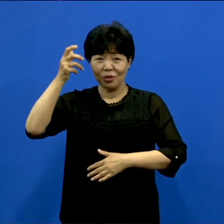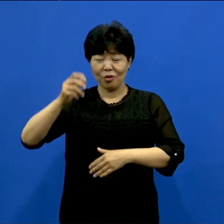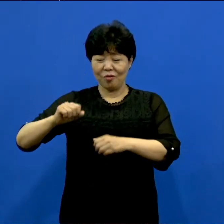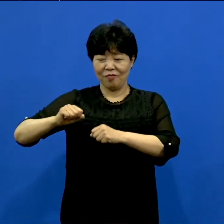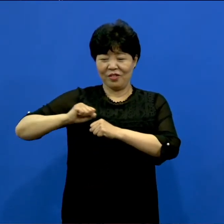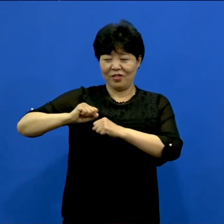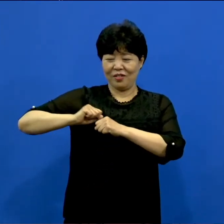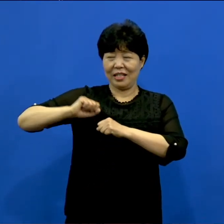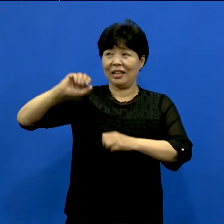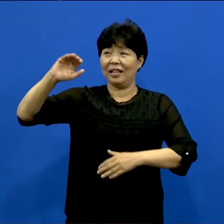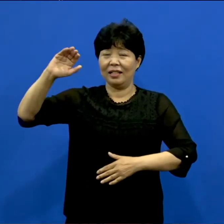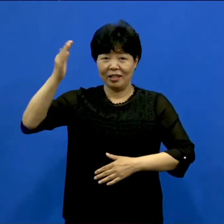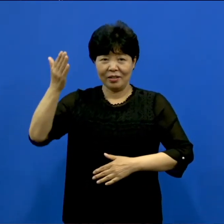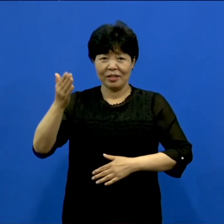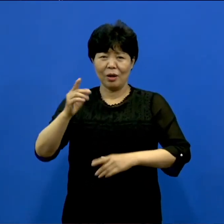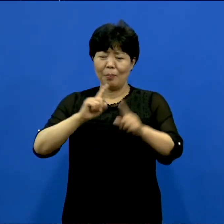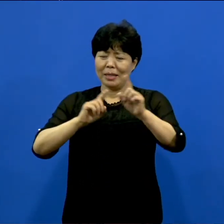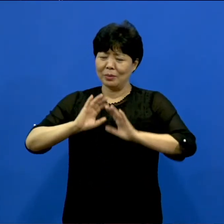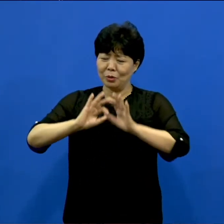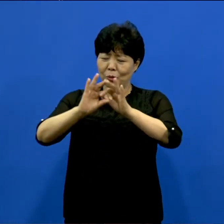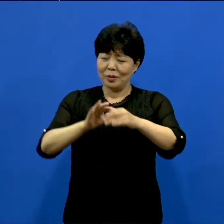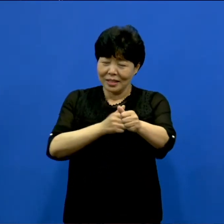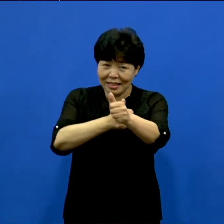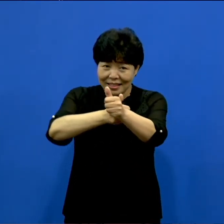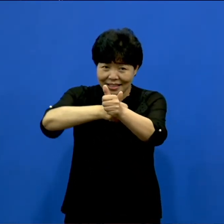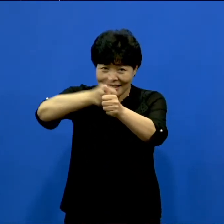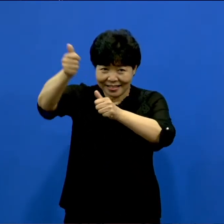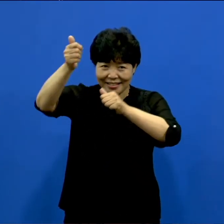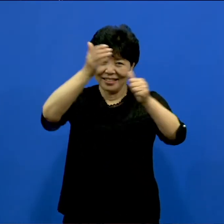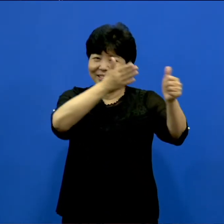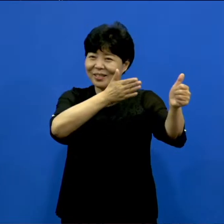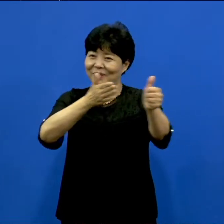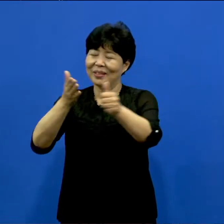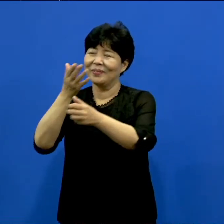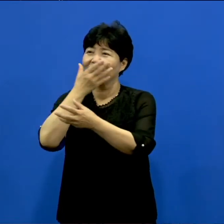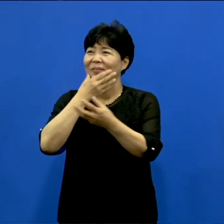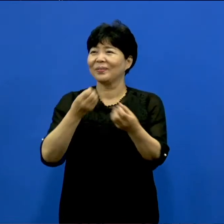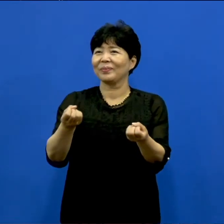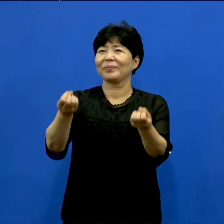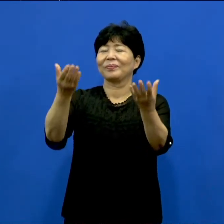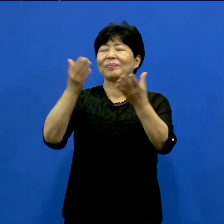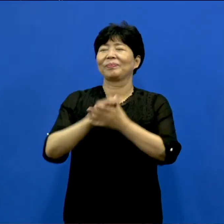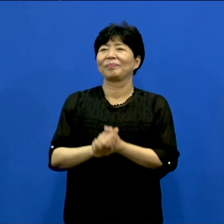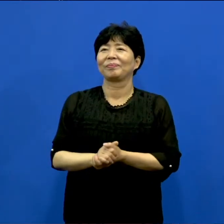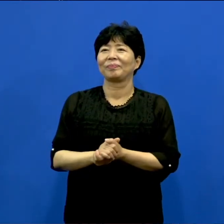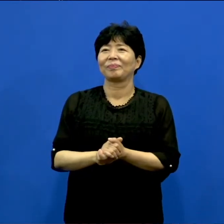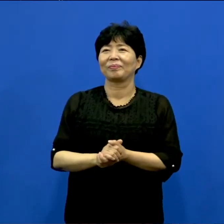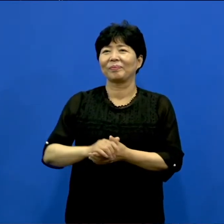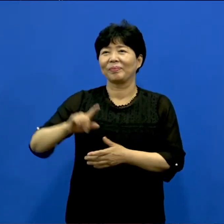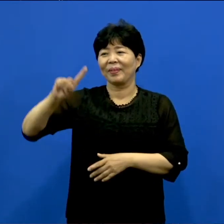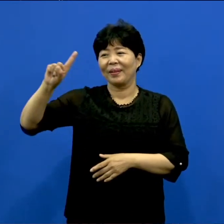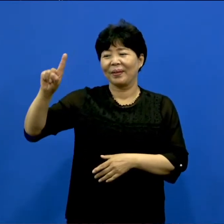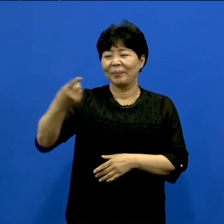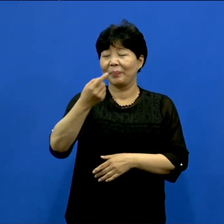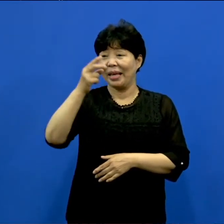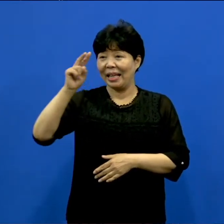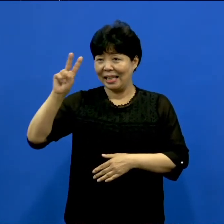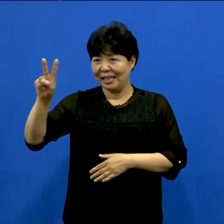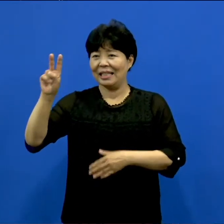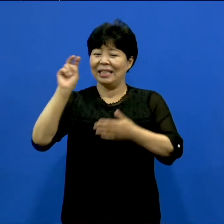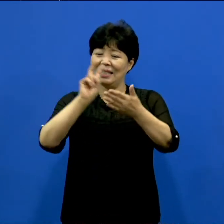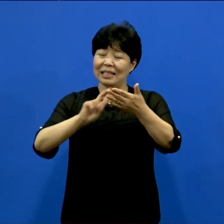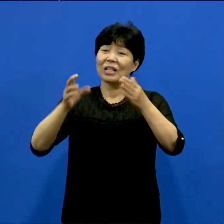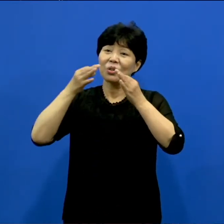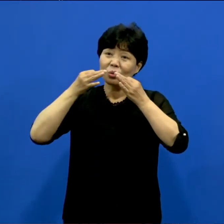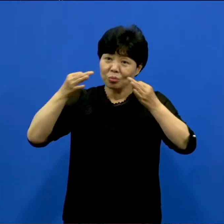능히 말씀으로 승리하는 여러분들 되시기를 주의 이름으로 축원합니다. 자, 102장 우리 찬송하고 기도하며 나가도록